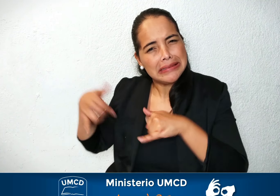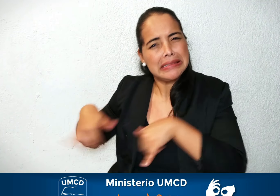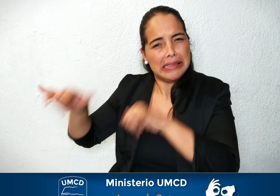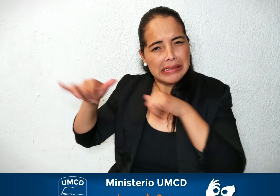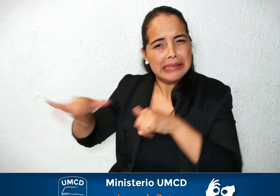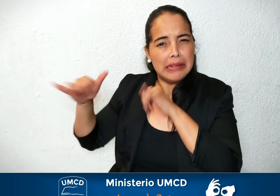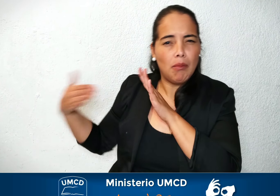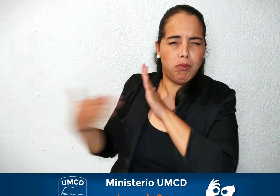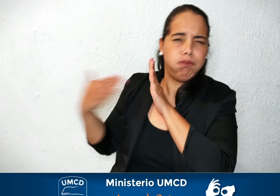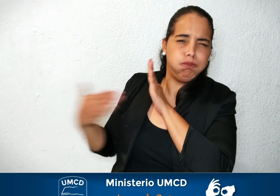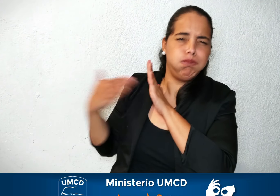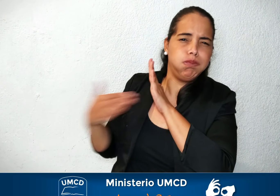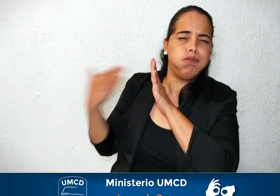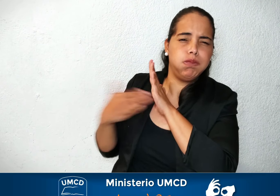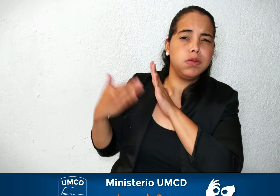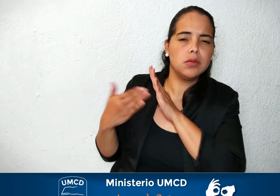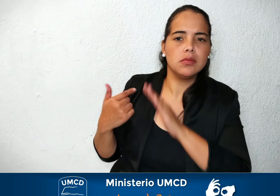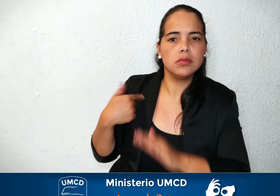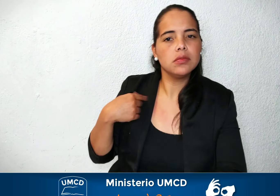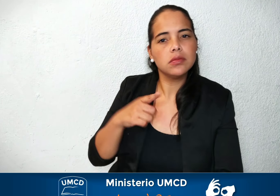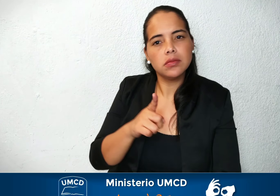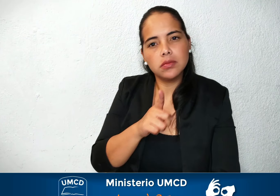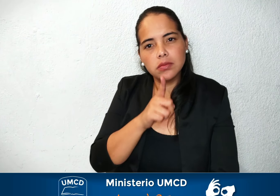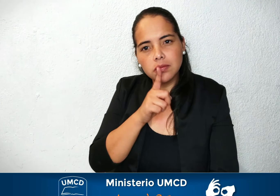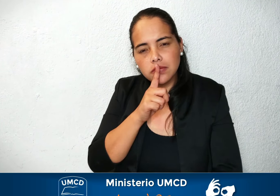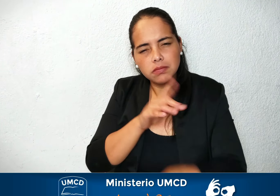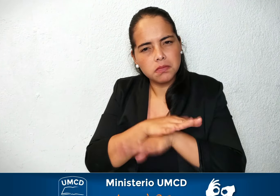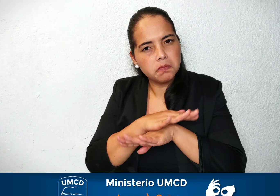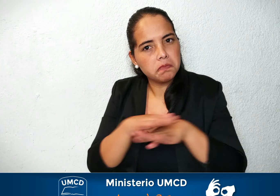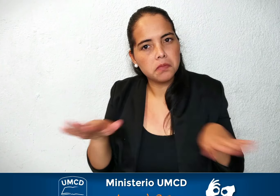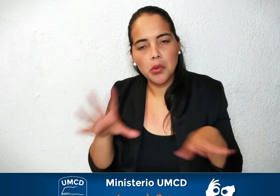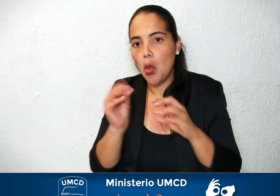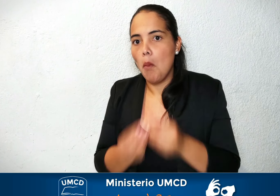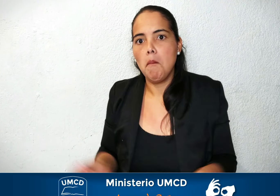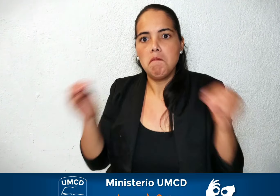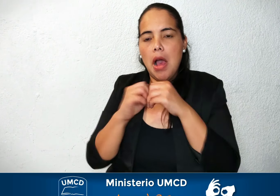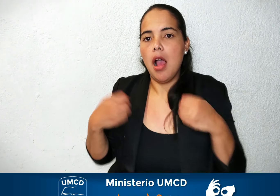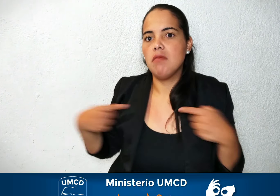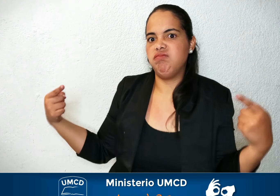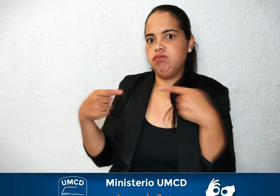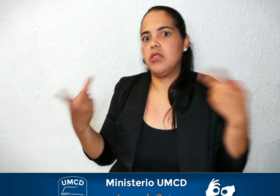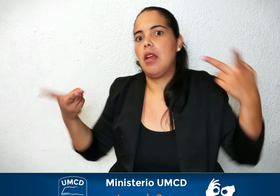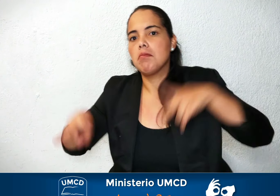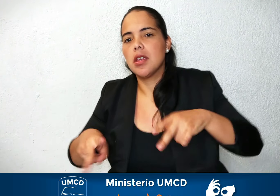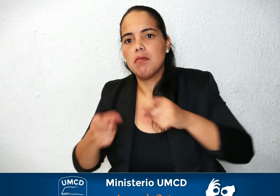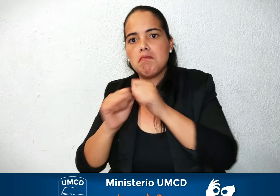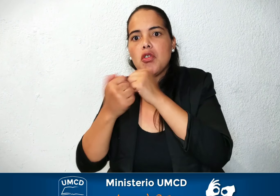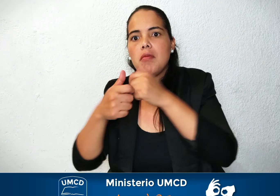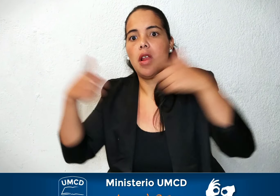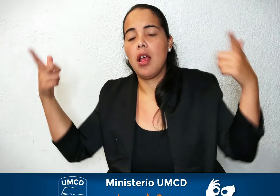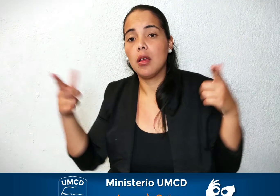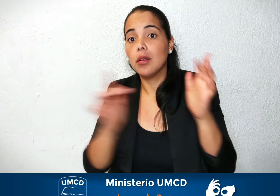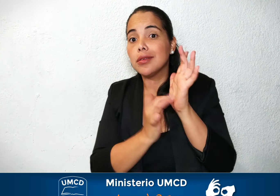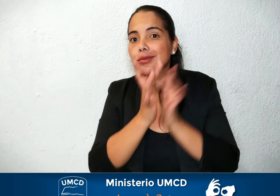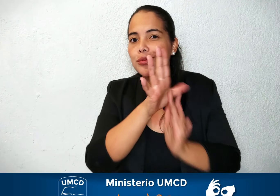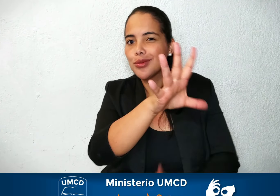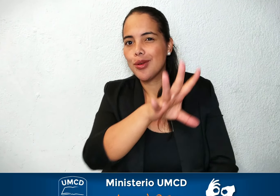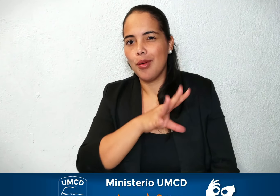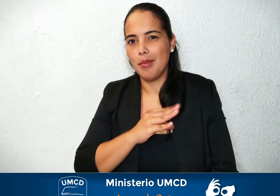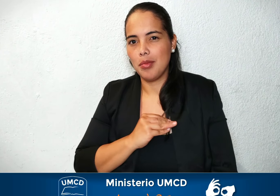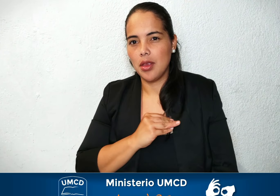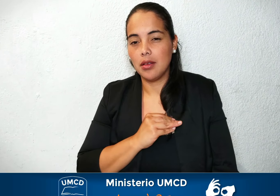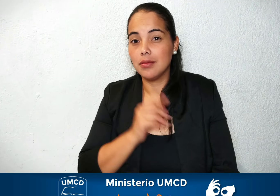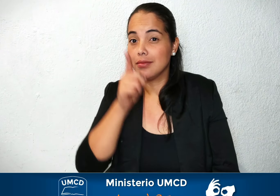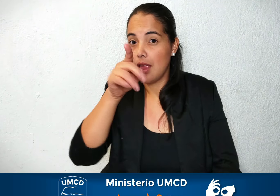darse cuenta en qué momento reaccionar y no tomar acción constante ante toda injusticia.